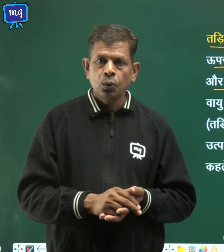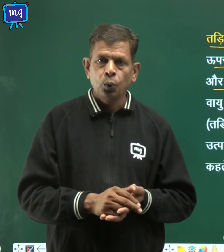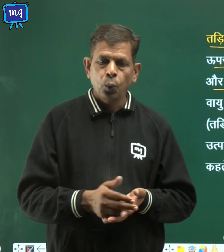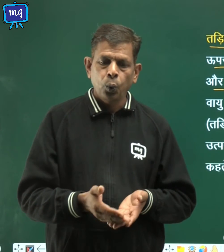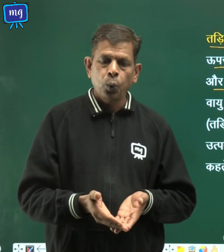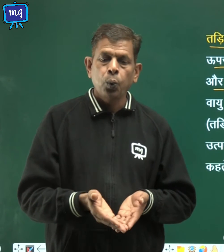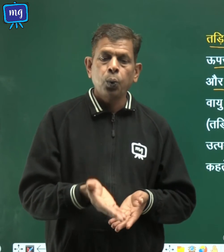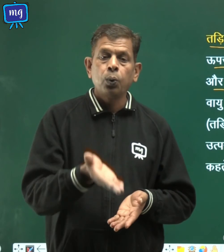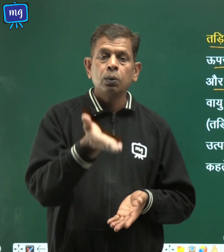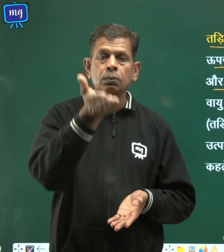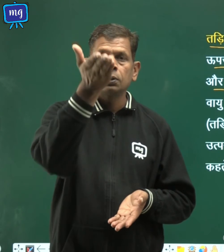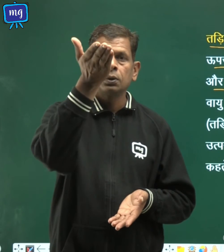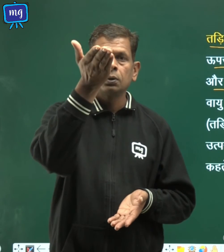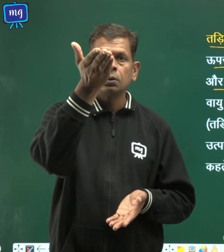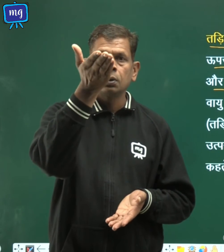ऊपर उठती हुई